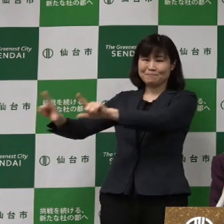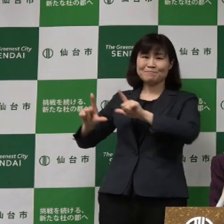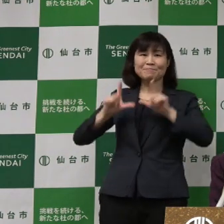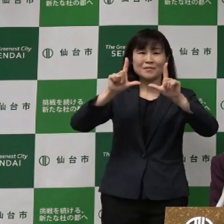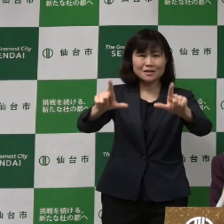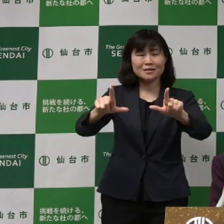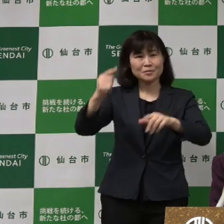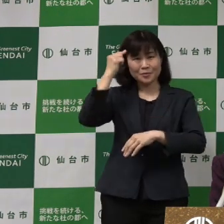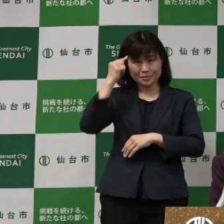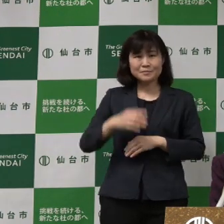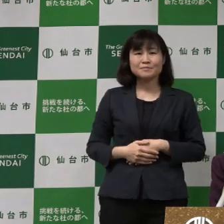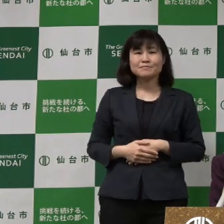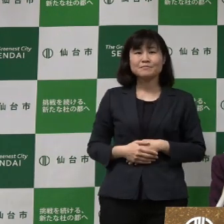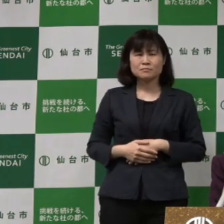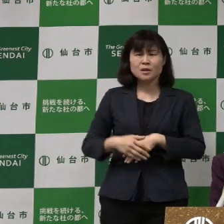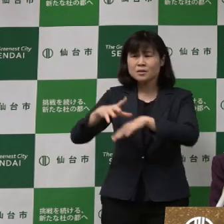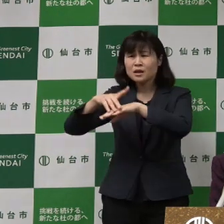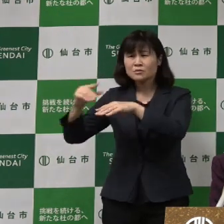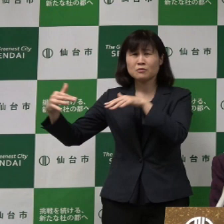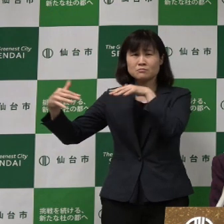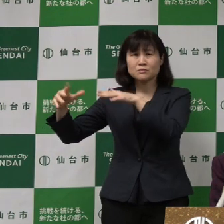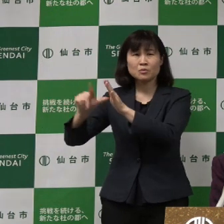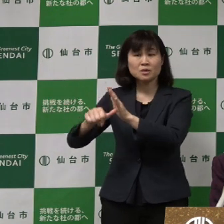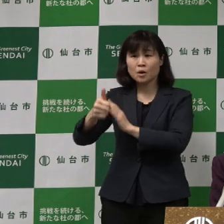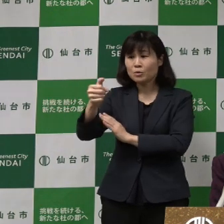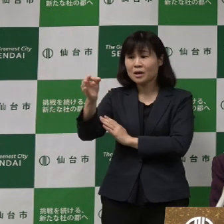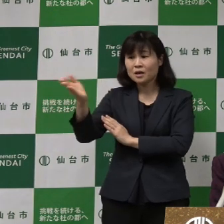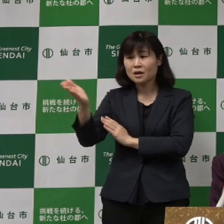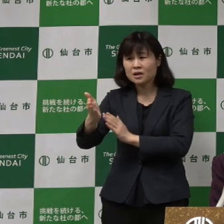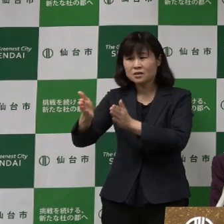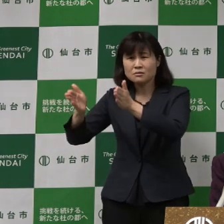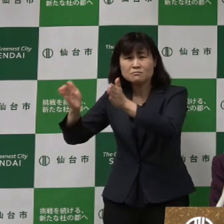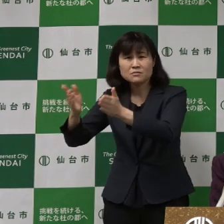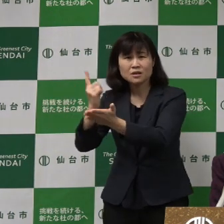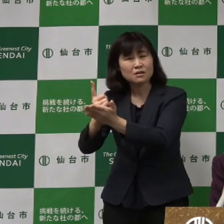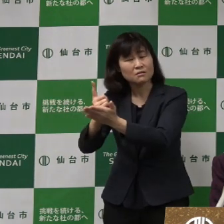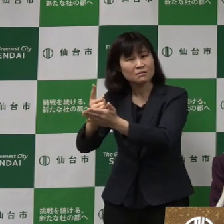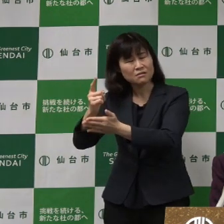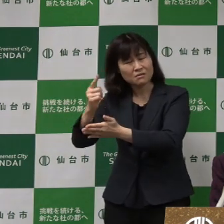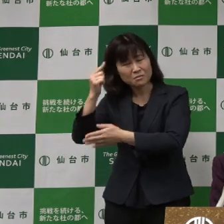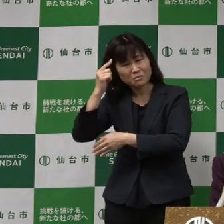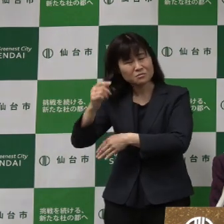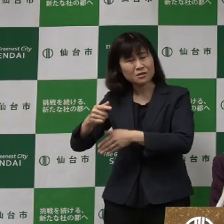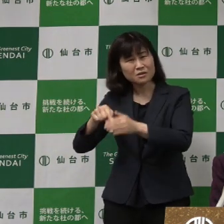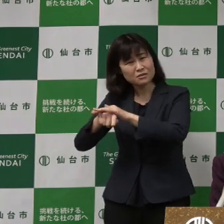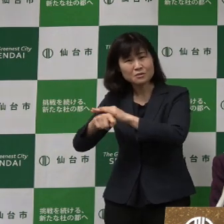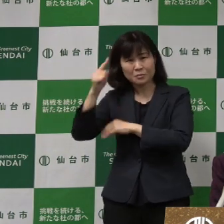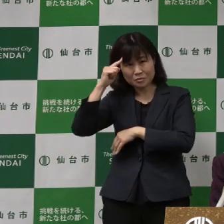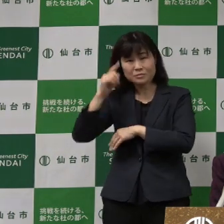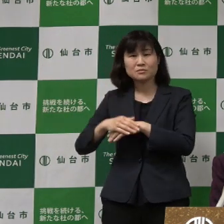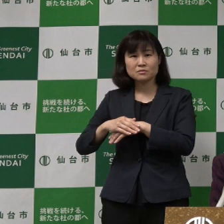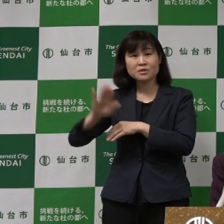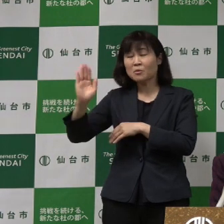。当初なぜ 50% 以上を限定したのかというのと、そこから30% 以